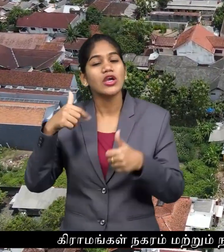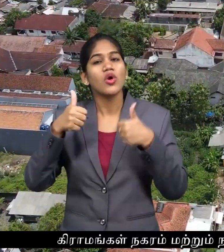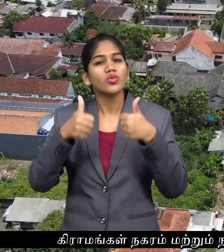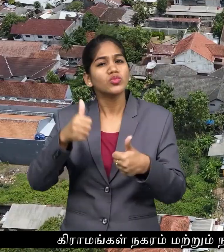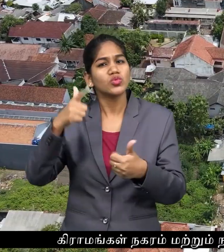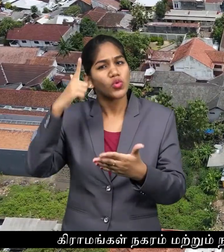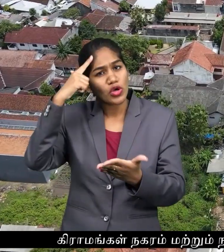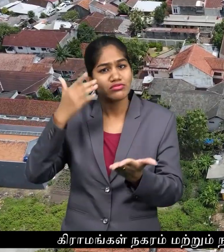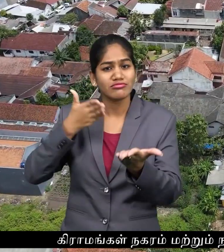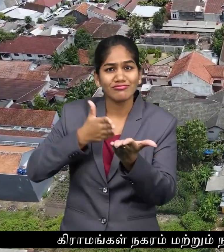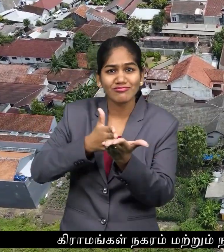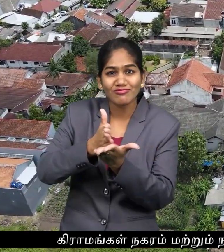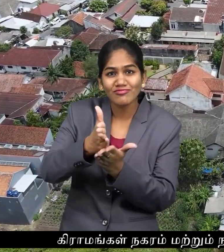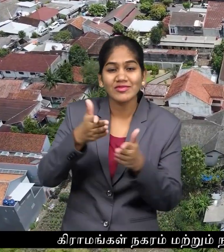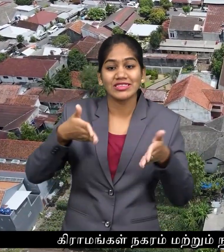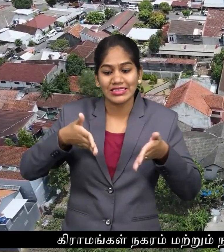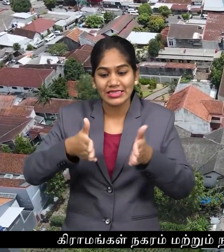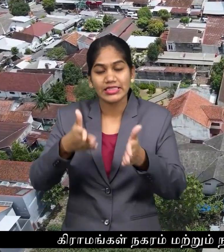இணைக்கப்படுகின்றன.